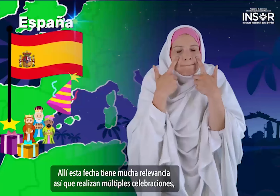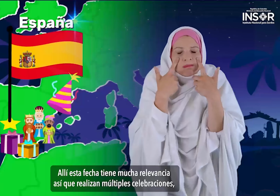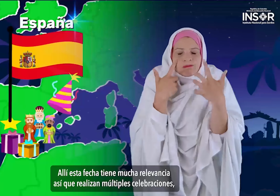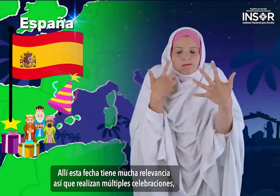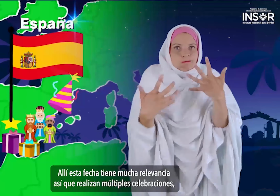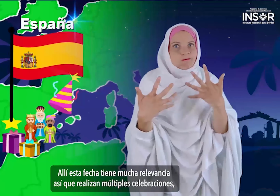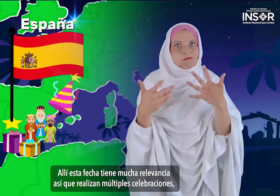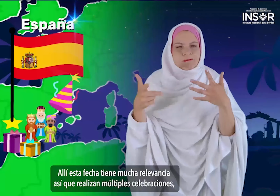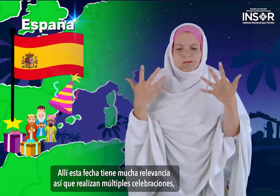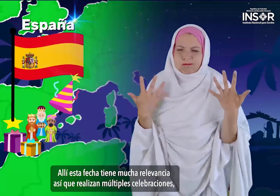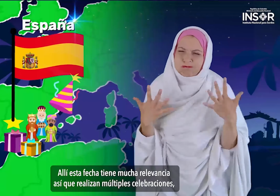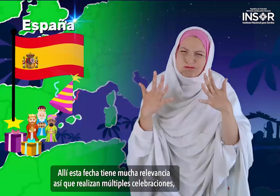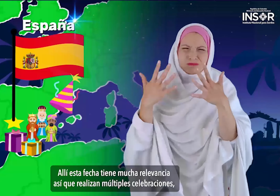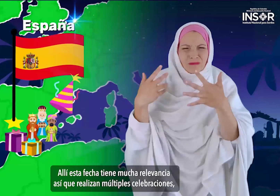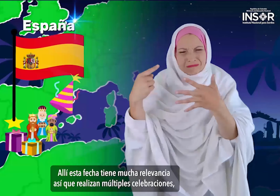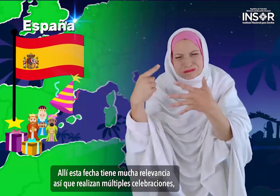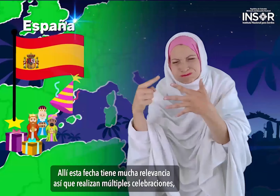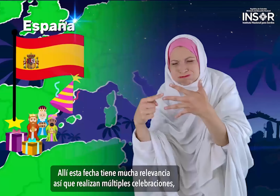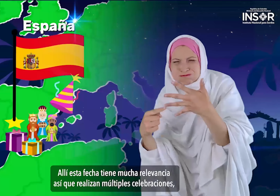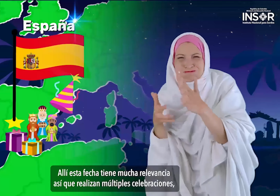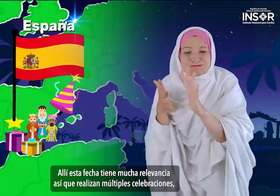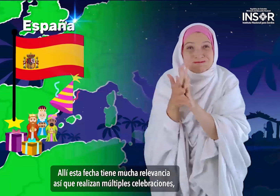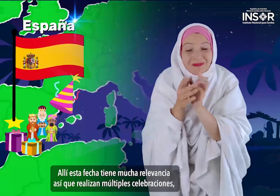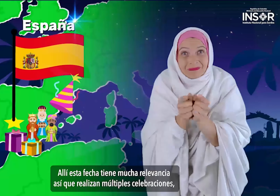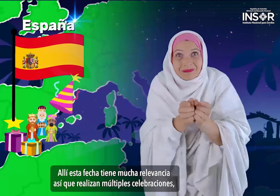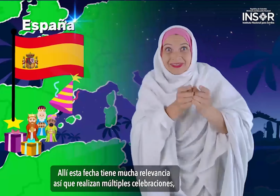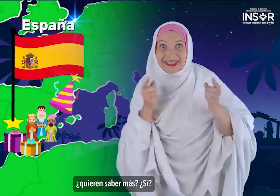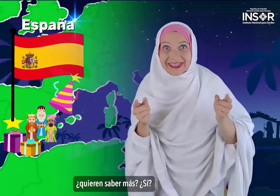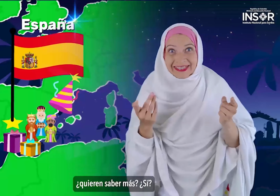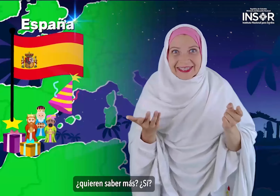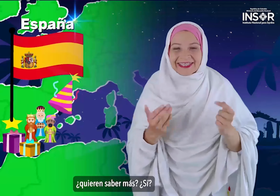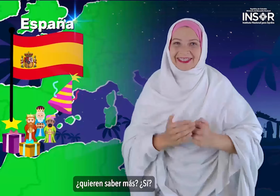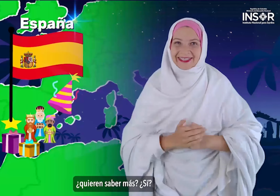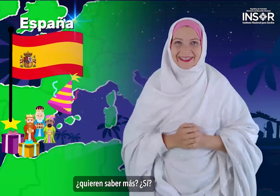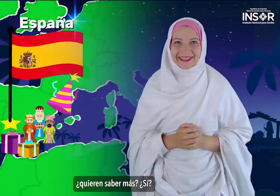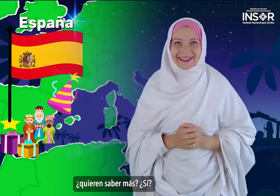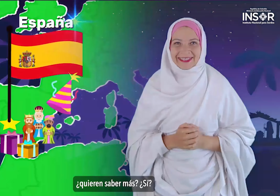relevancia. Así que realizan múltiples celebraciones. ¿Quieren saber más? ¿Sí?